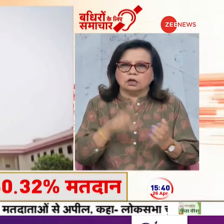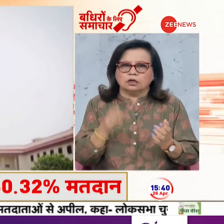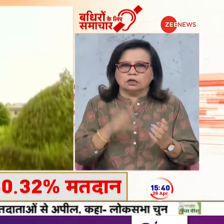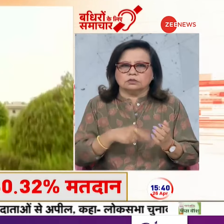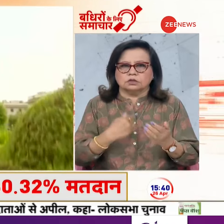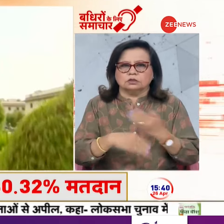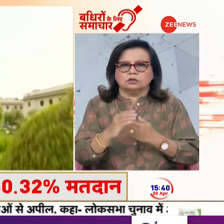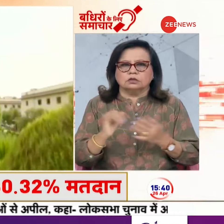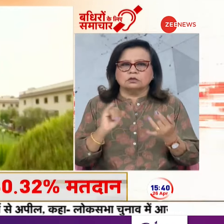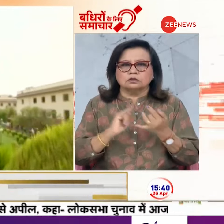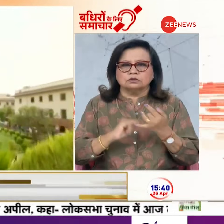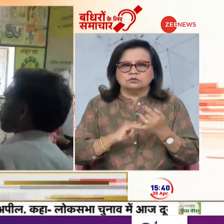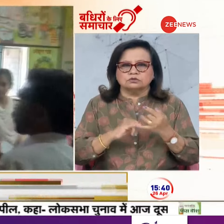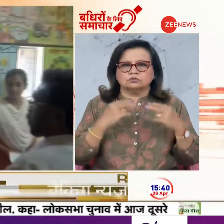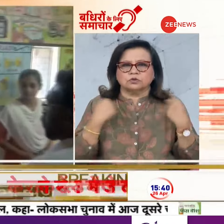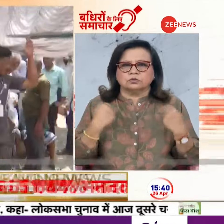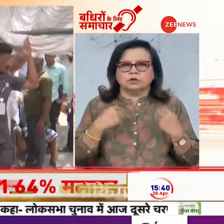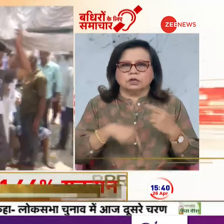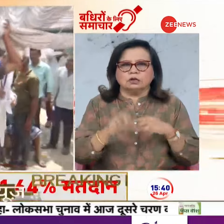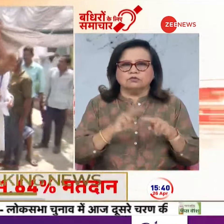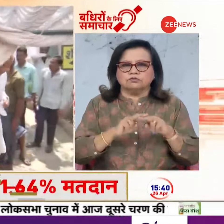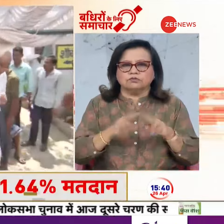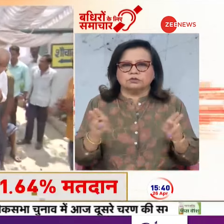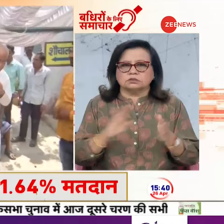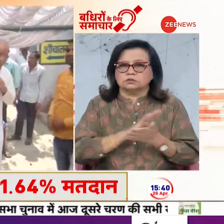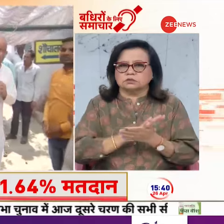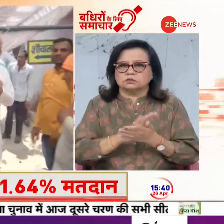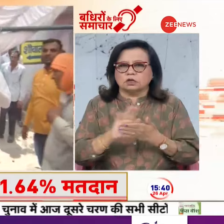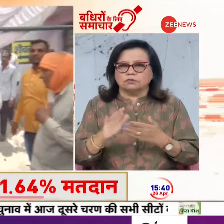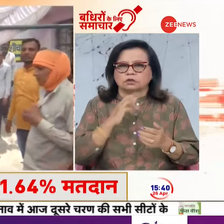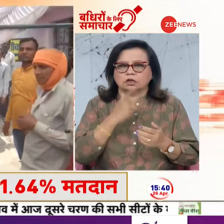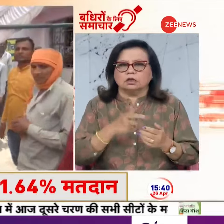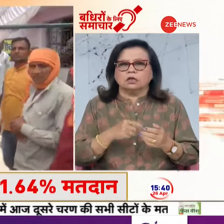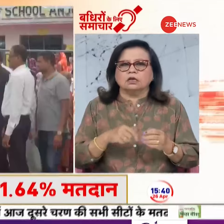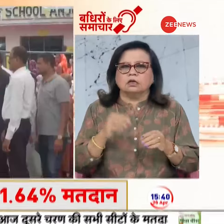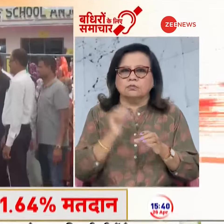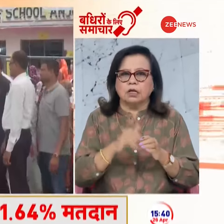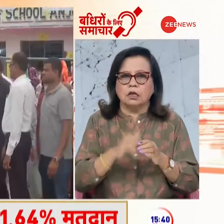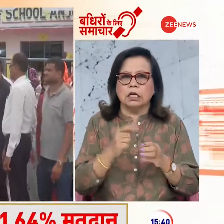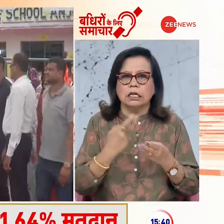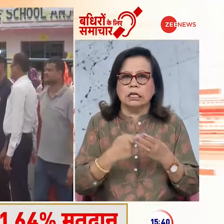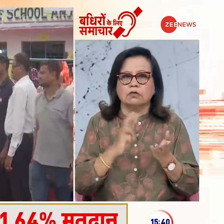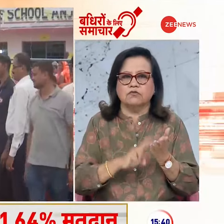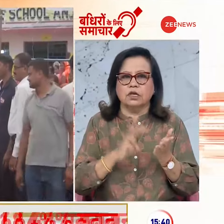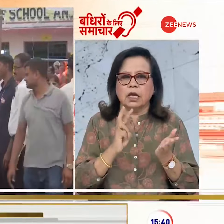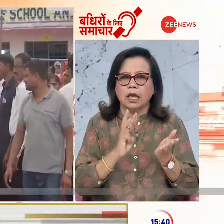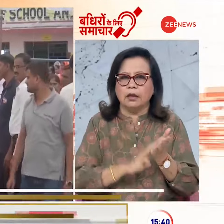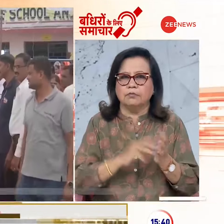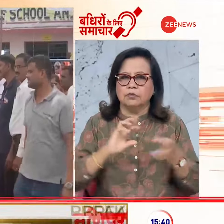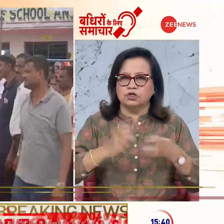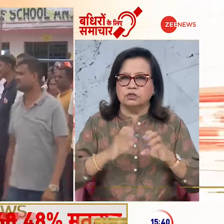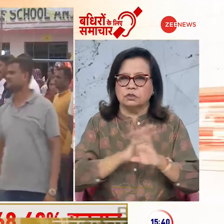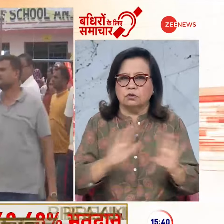भी खारिज कर दिया गया है। सुप्रीम कोर्ट ने फैसले में साफ कर दिया कि मतदान ईवीएम से